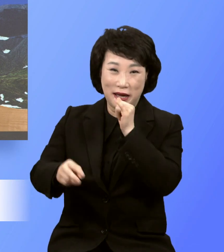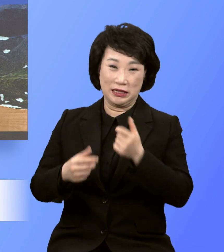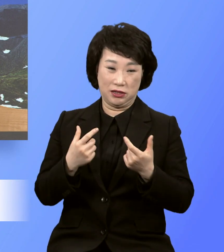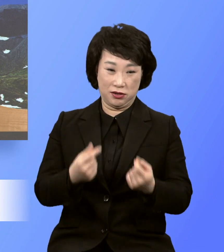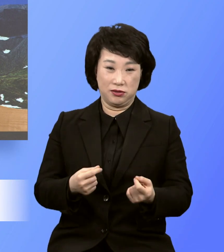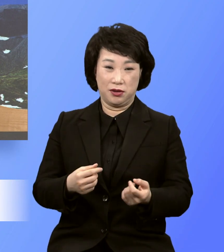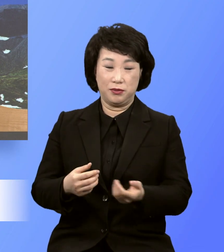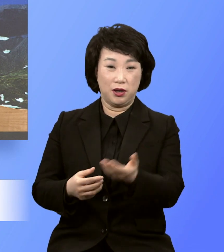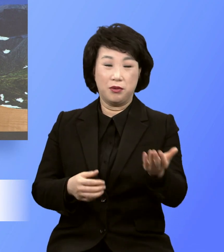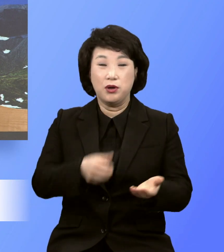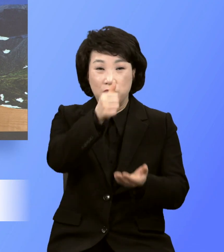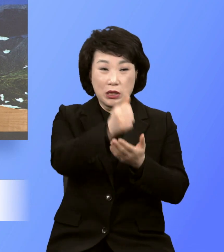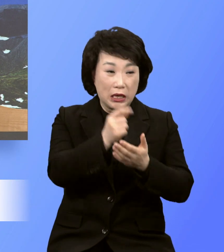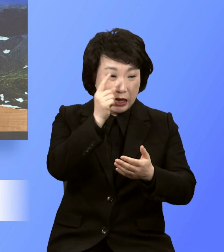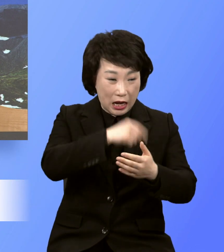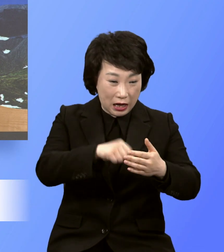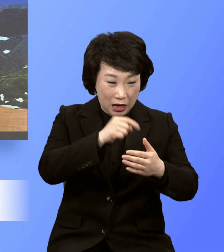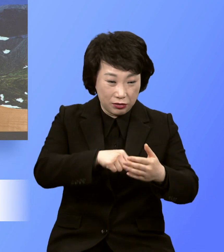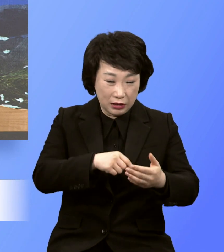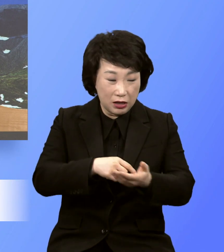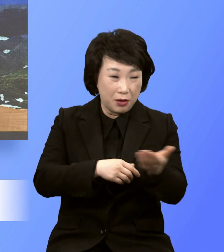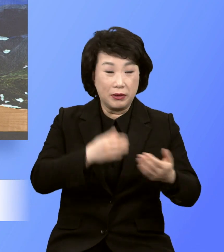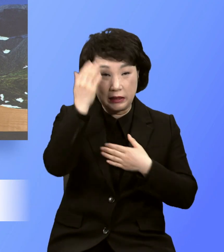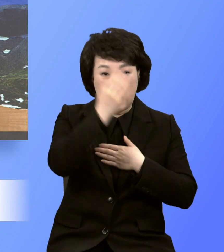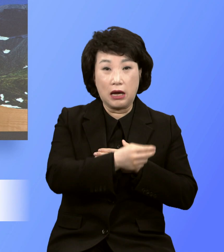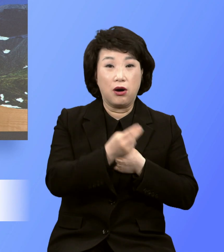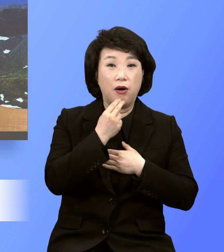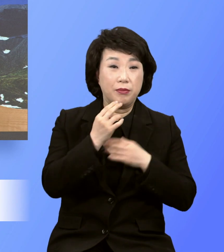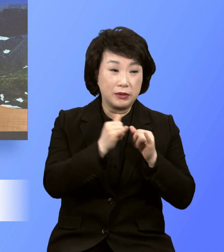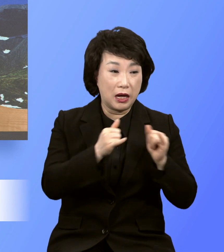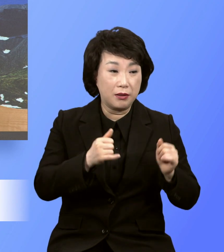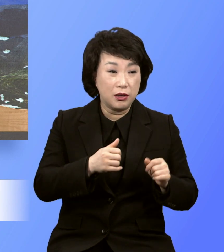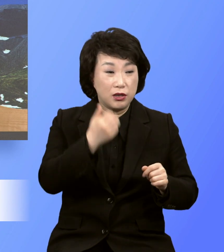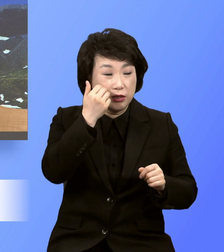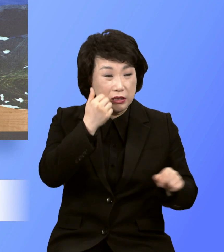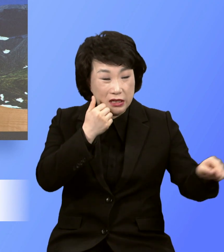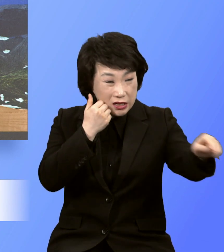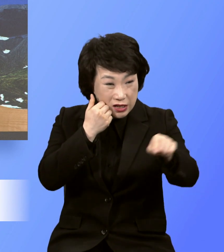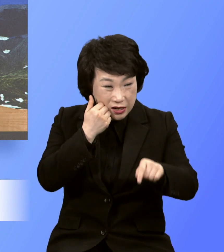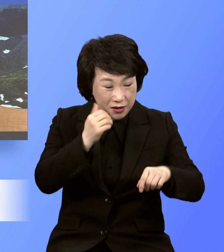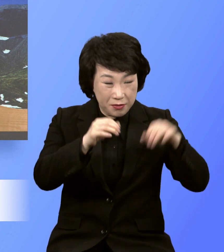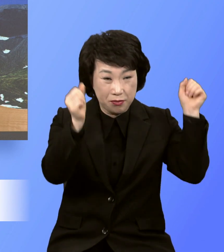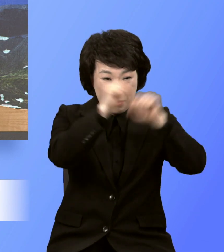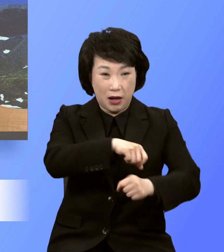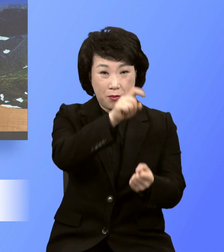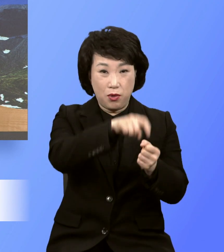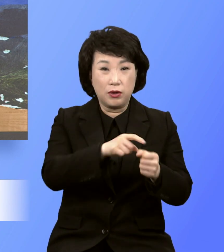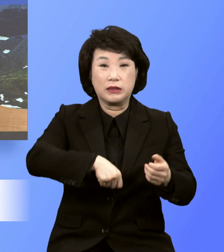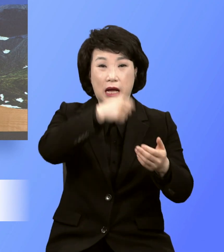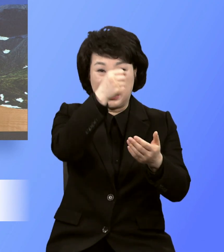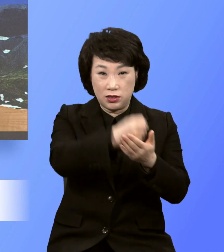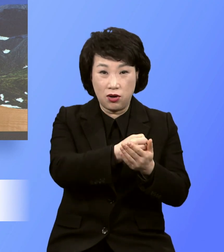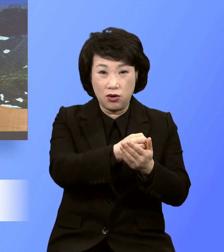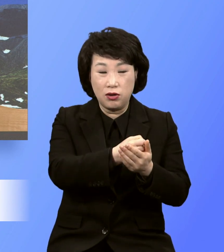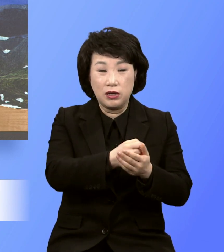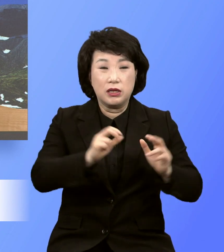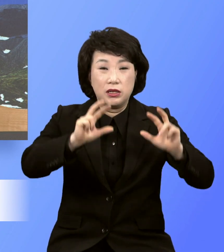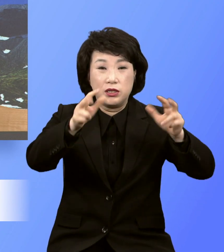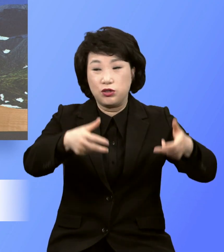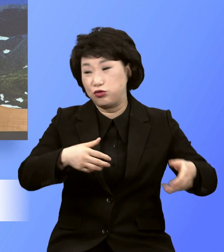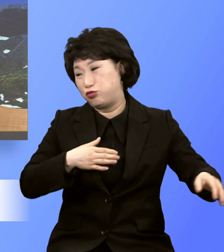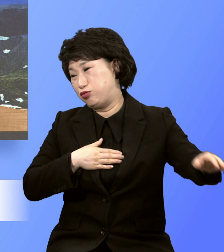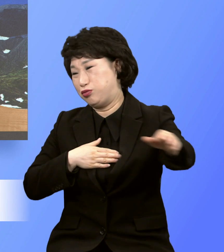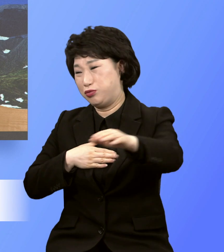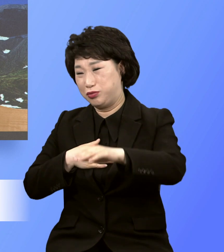뛰쳐나왔듯이 죄 아래서 경건치 아니한 자들을 멸망시키려고 작정된 이